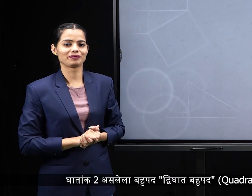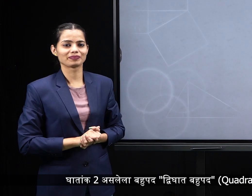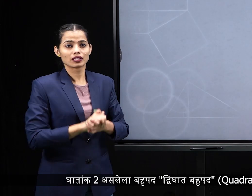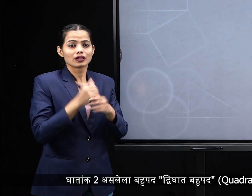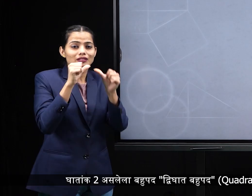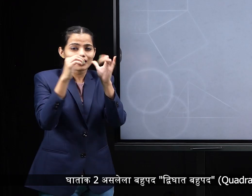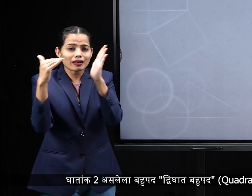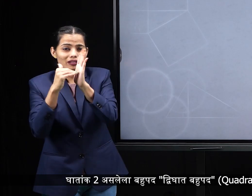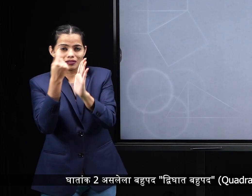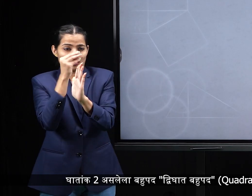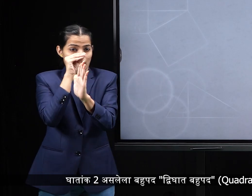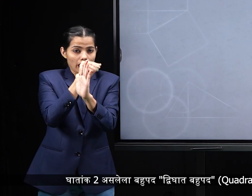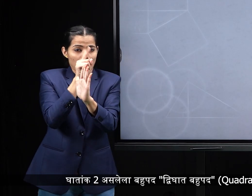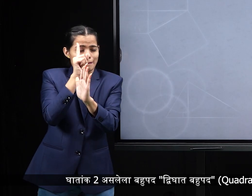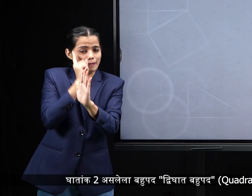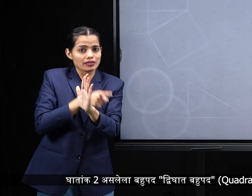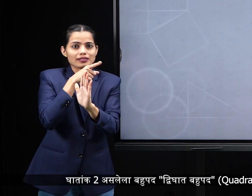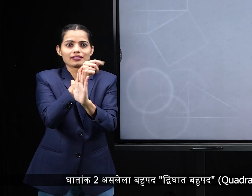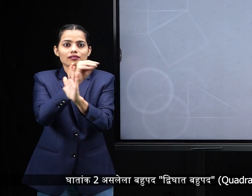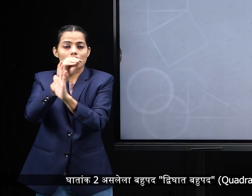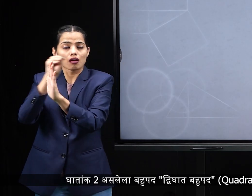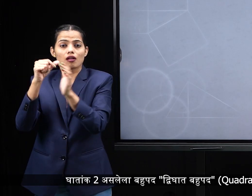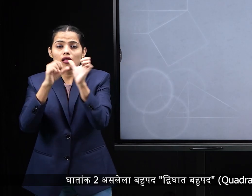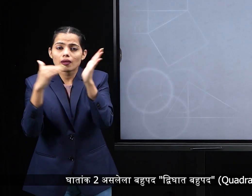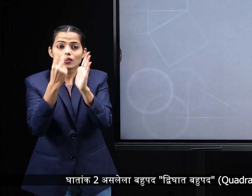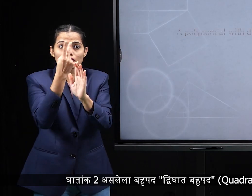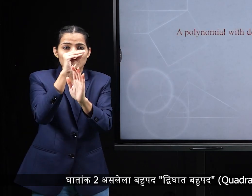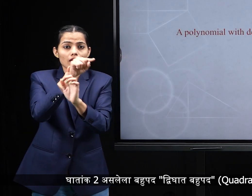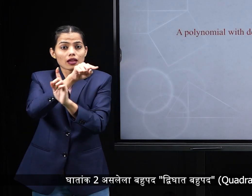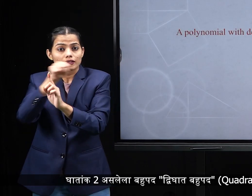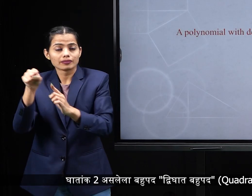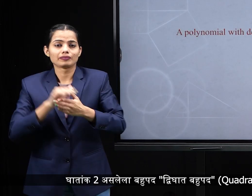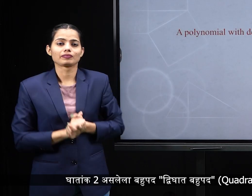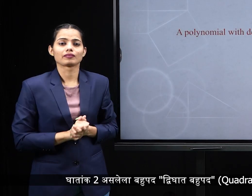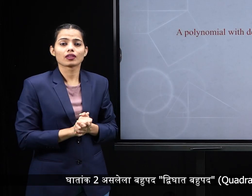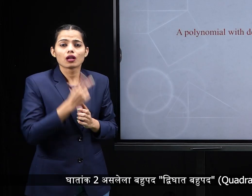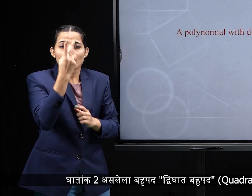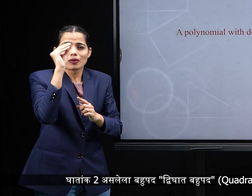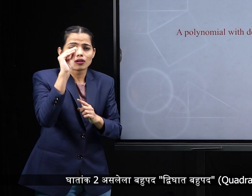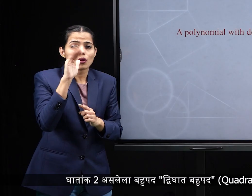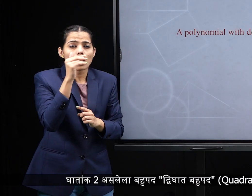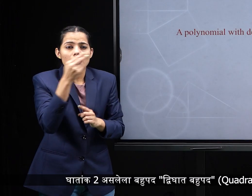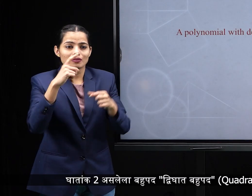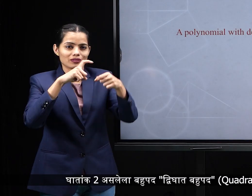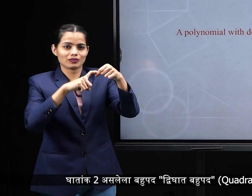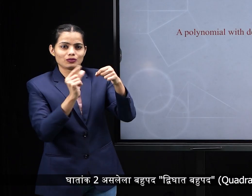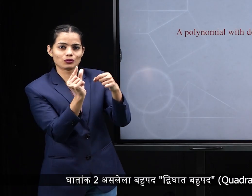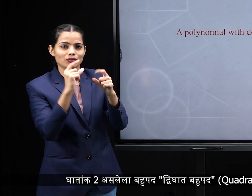घातांक 2 असलेला बहुपद द्विघात बहुपद क्वाड्रेटिक पॉलिनॉमियल म्हणून ओळखला जातो.